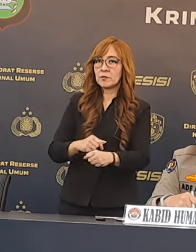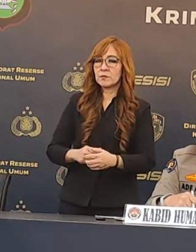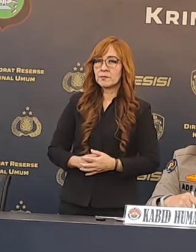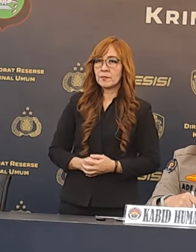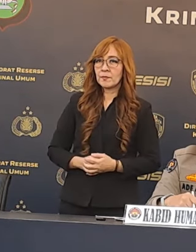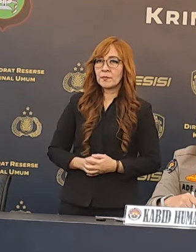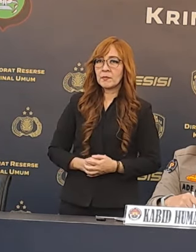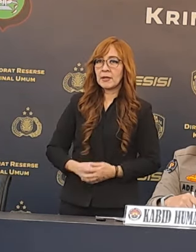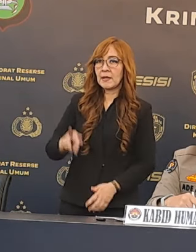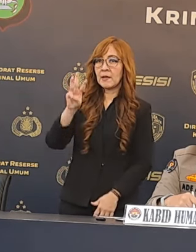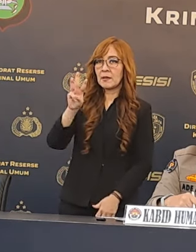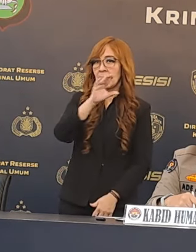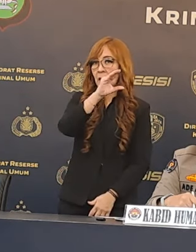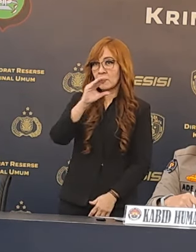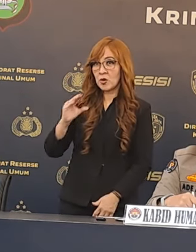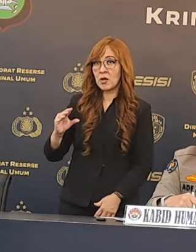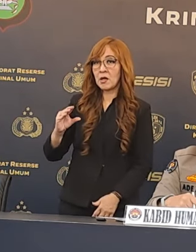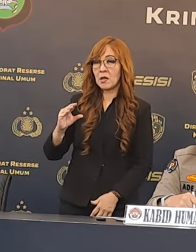15.00